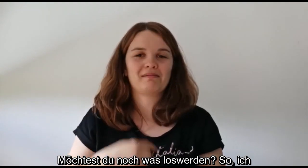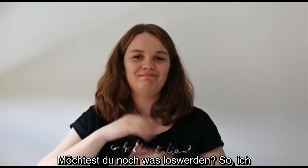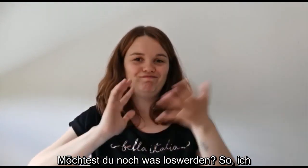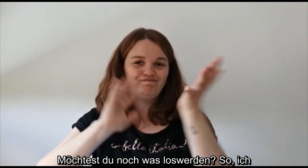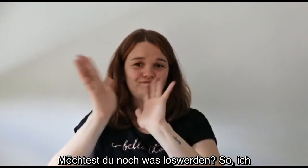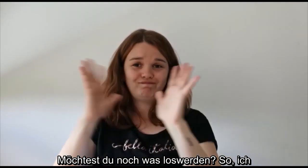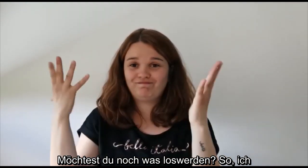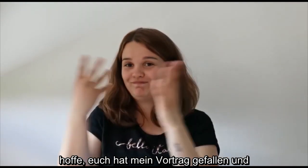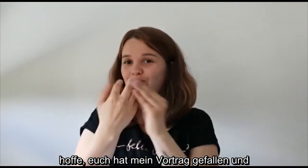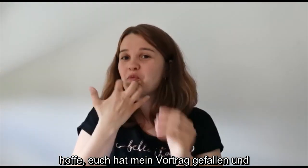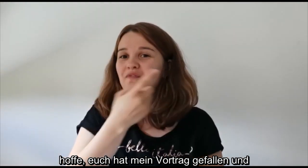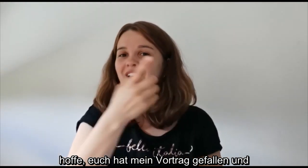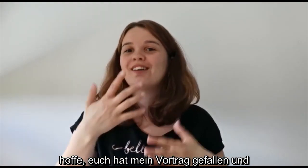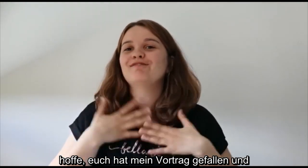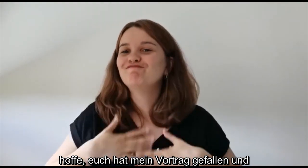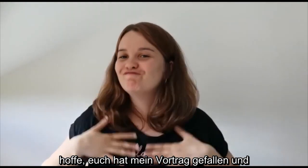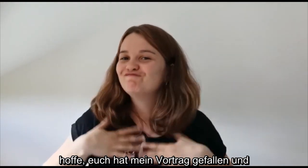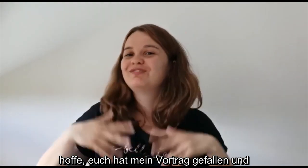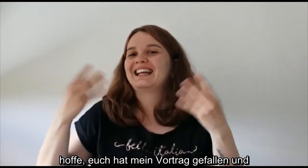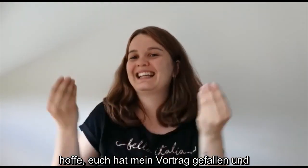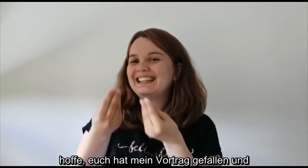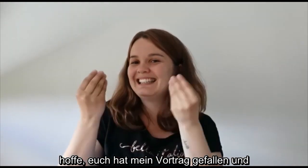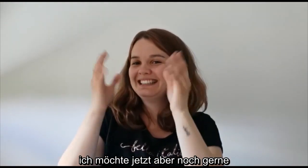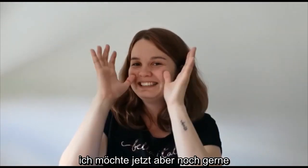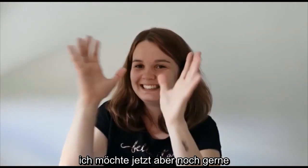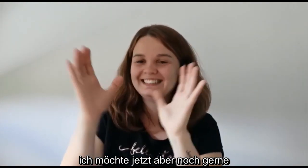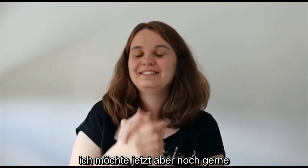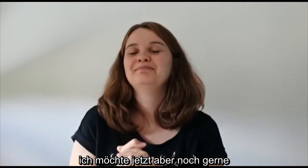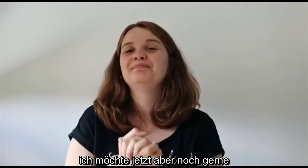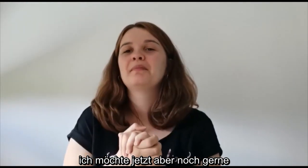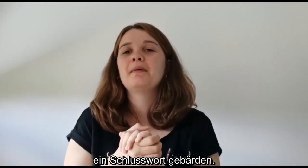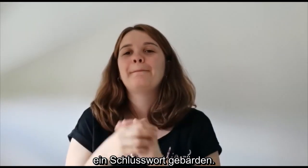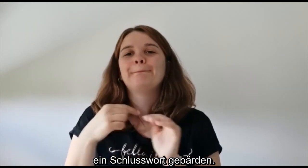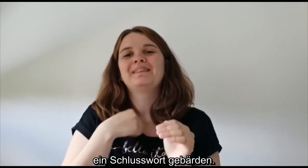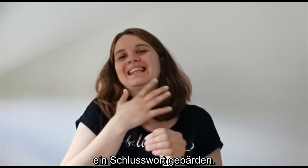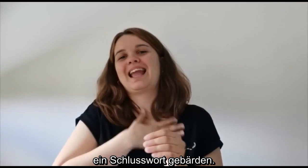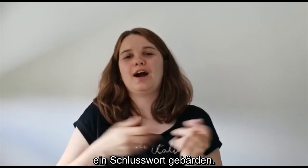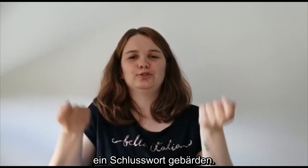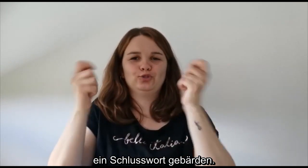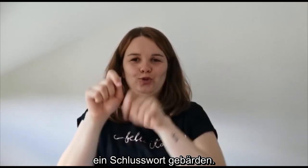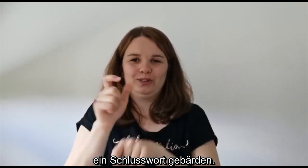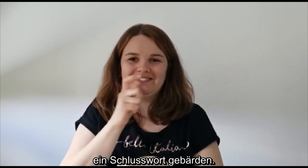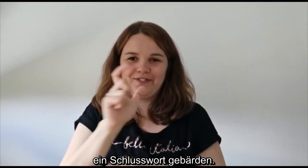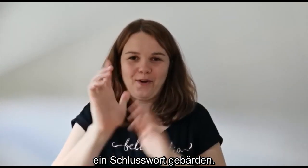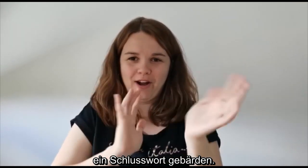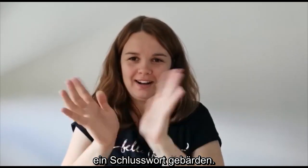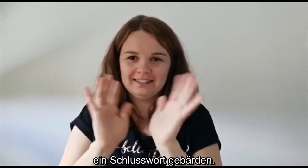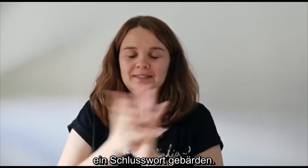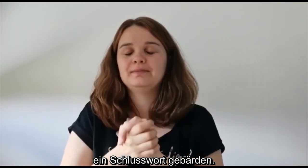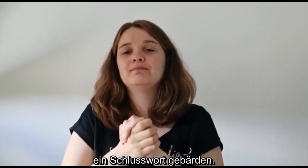So Ich hoffe euch hat mein Vortrag gefallen Und ich möchte jetzt aber noch gern Schlusswort gewähren